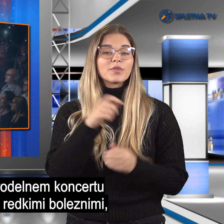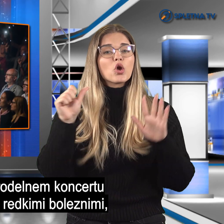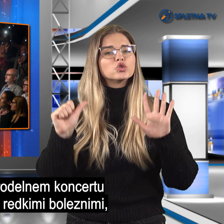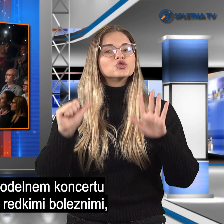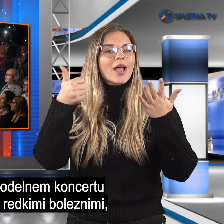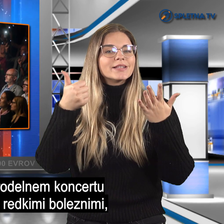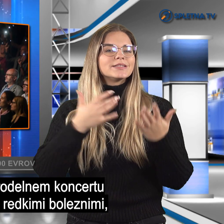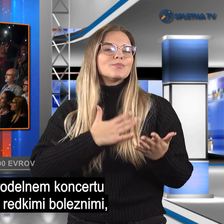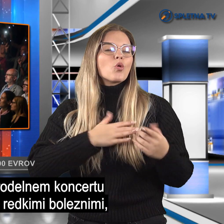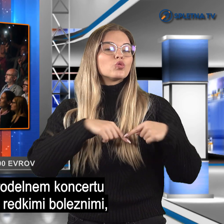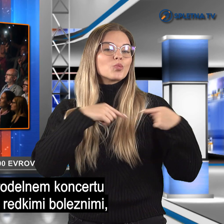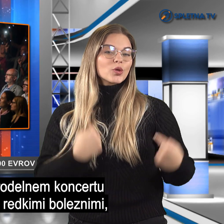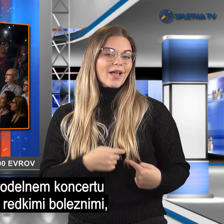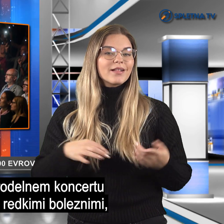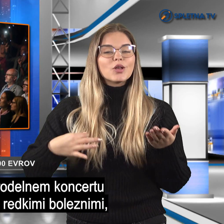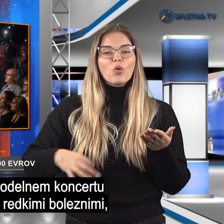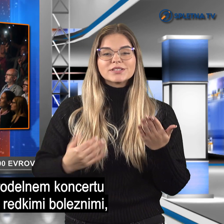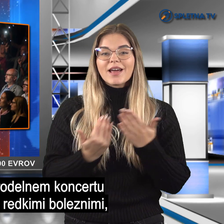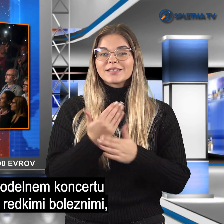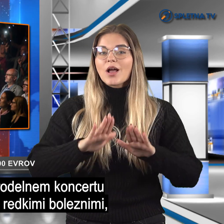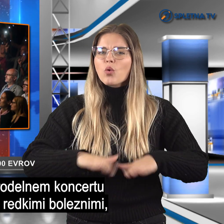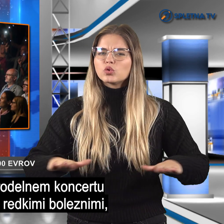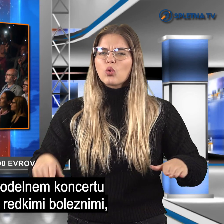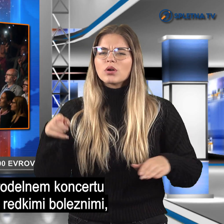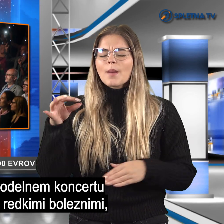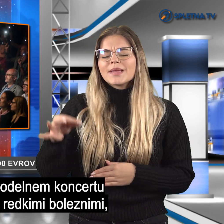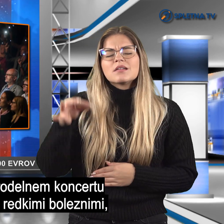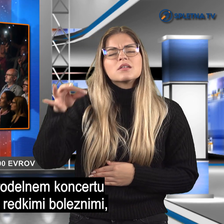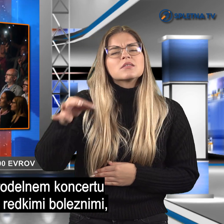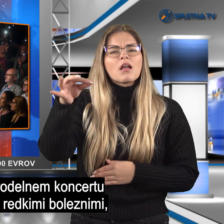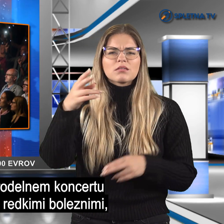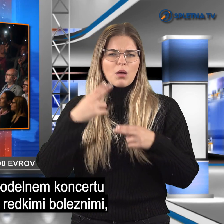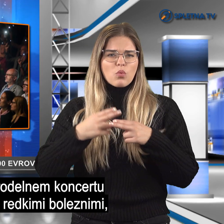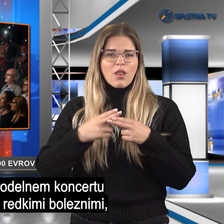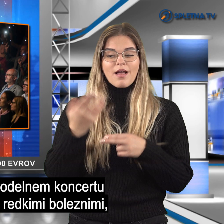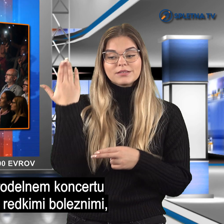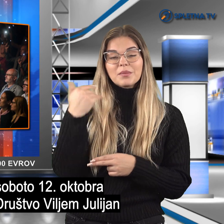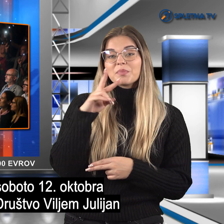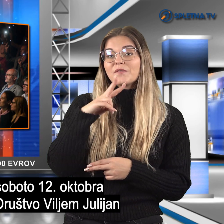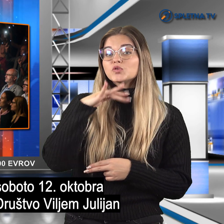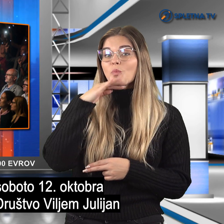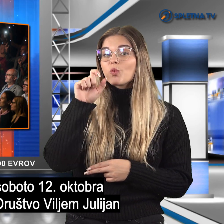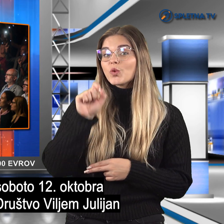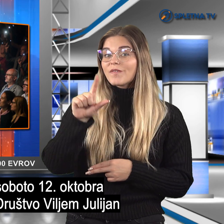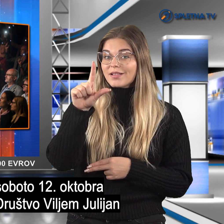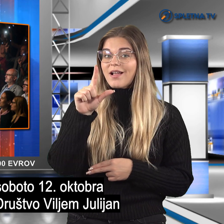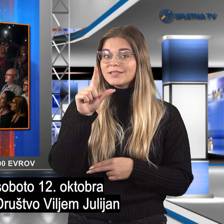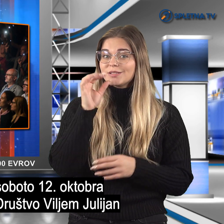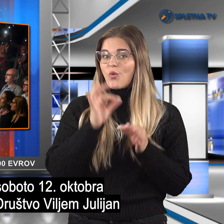Na 6. dobrodelnem koncertu za otroke z redkimi boleznimi, ki ga je v soboto, 12. oktobra, organiziralo